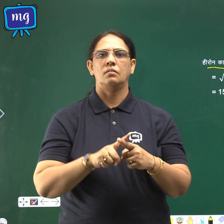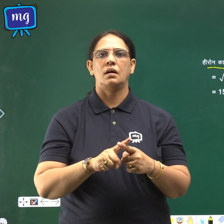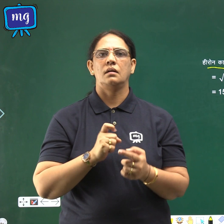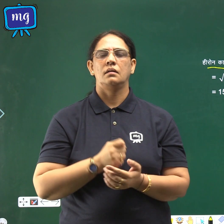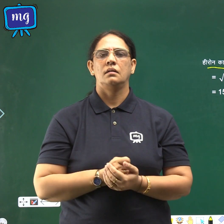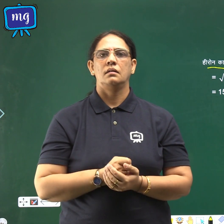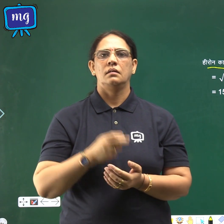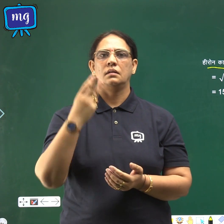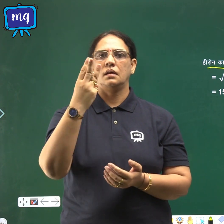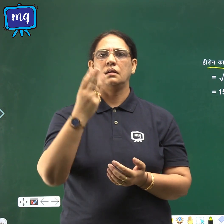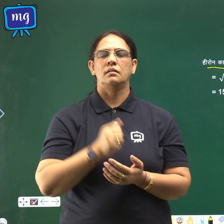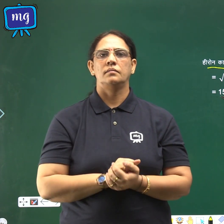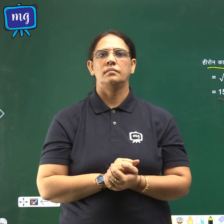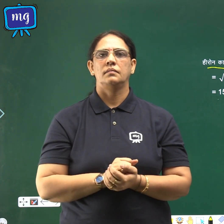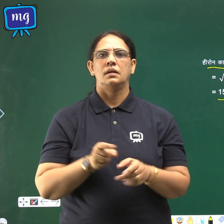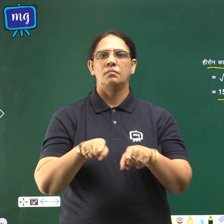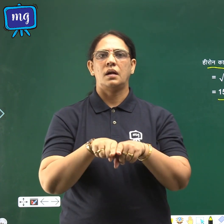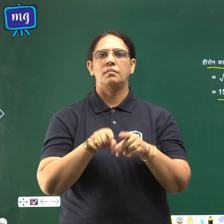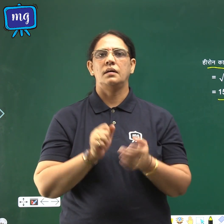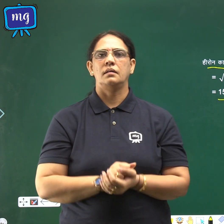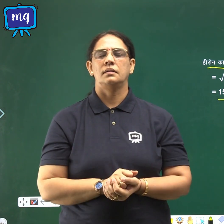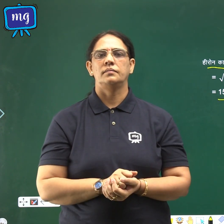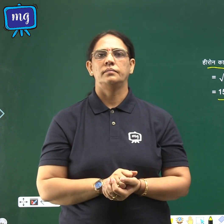गुणा 3 बराबर